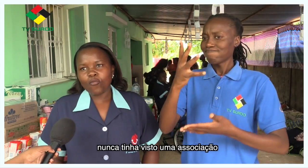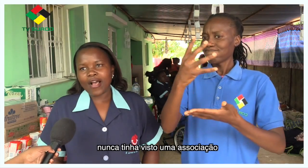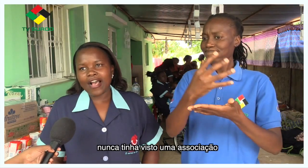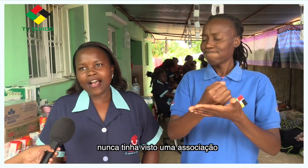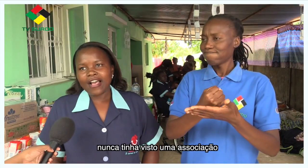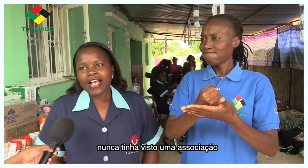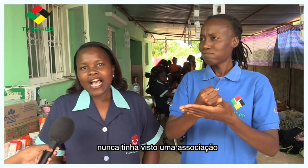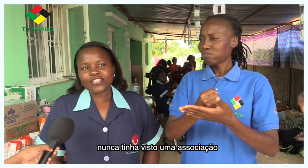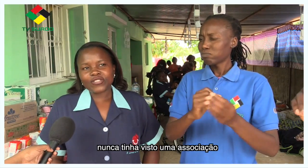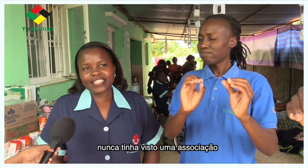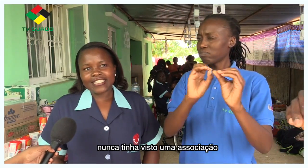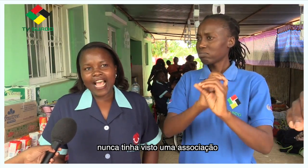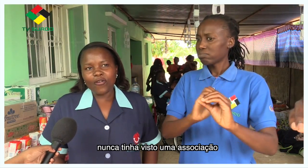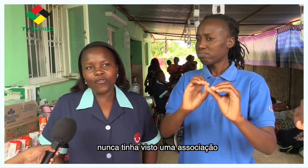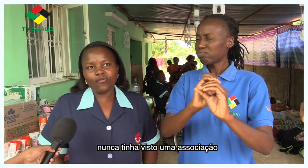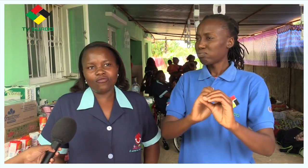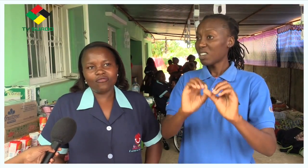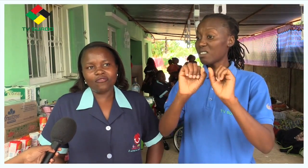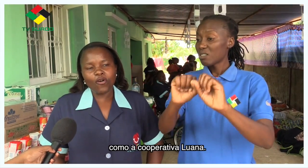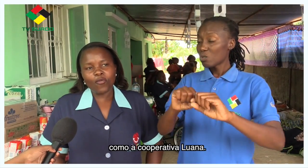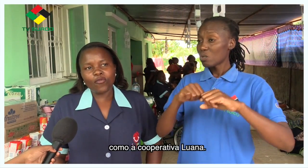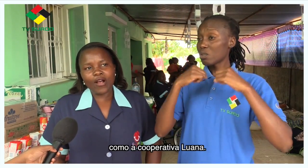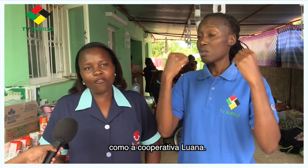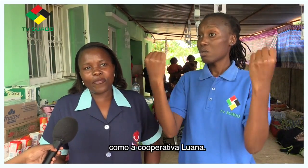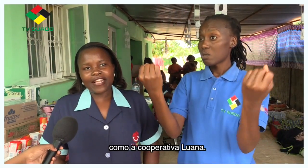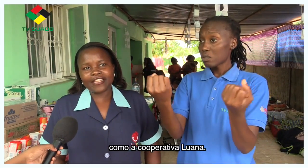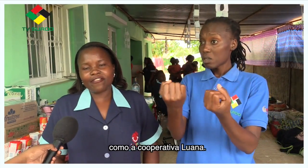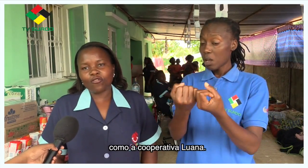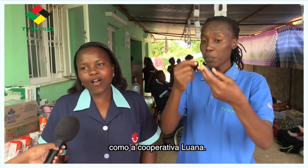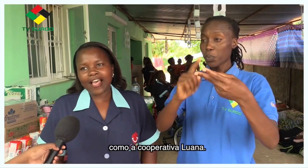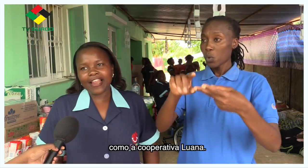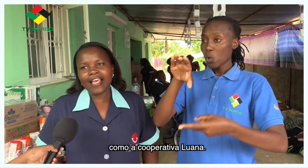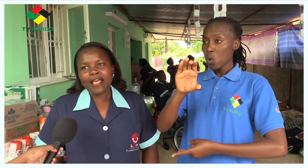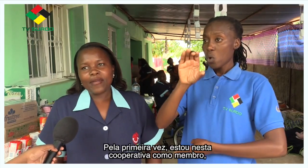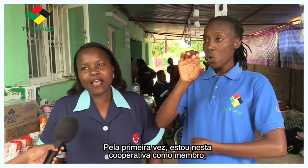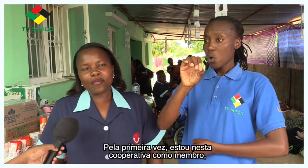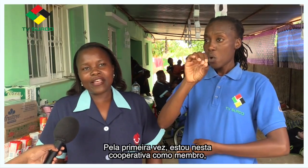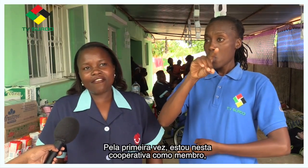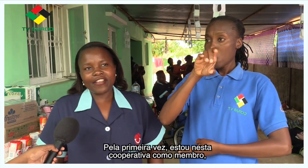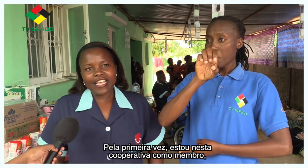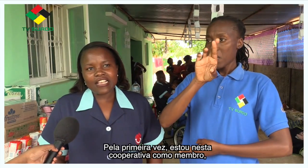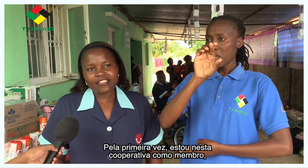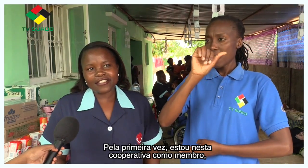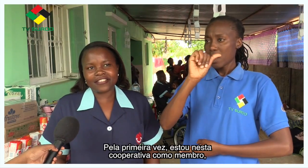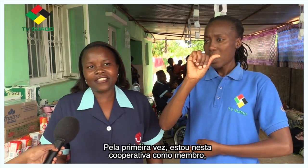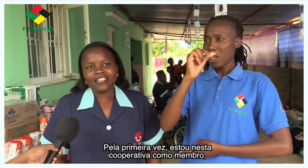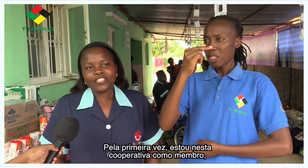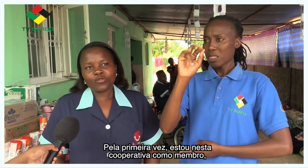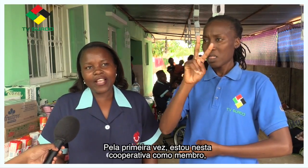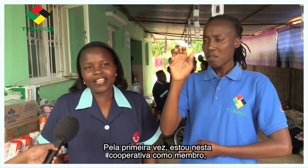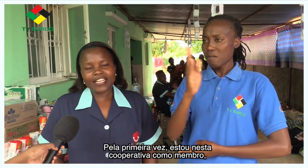com uma associação como a Cooperativa Luana. Pela primeira vez